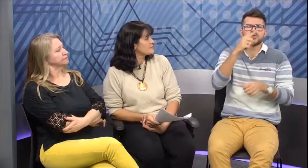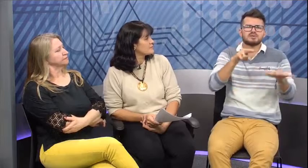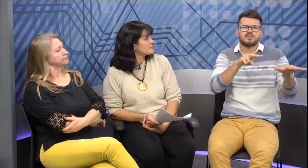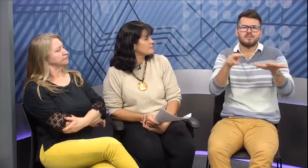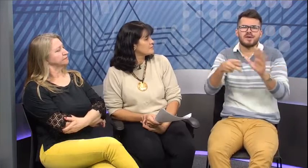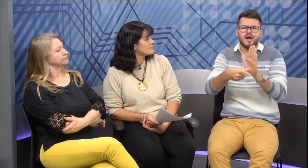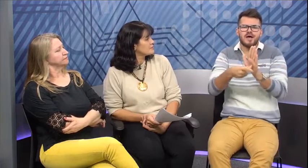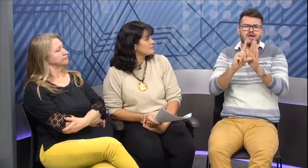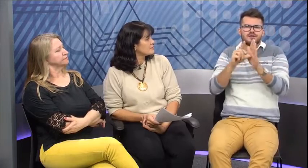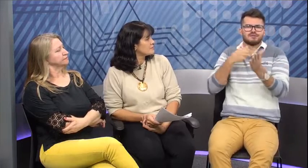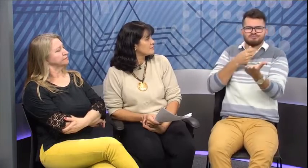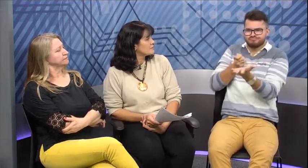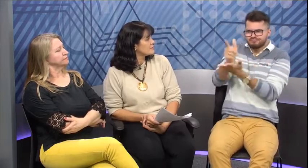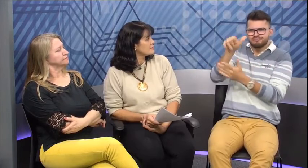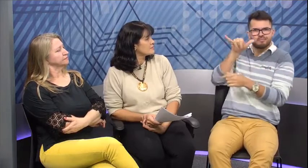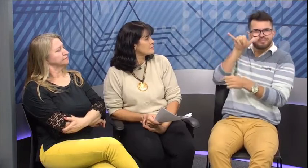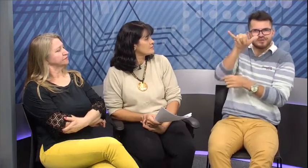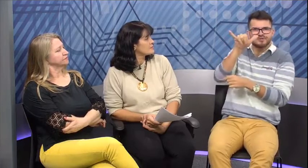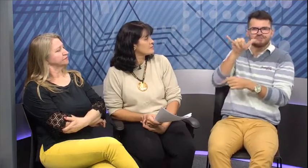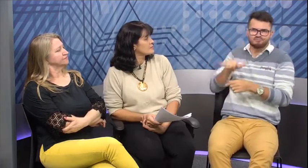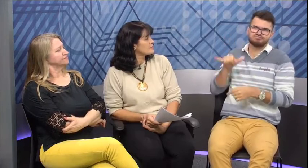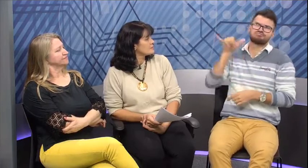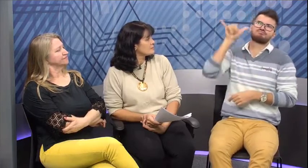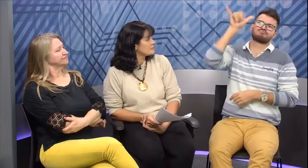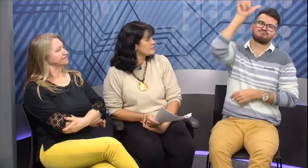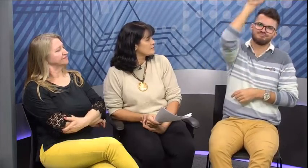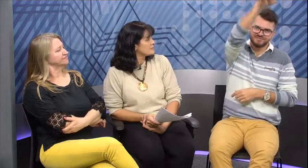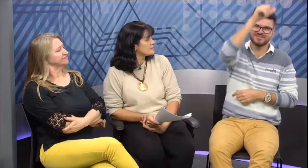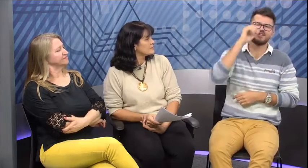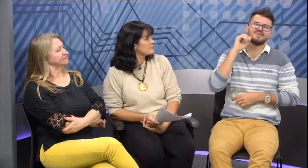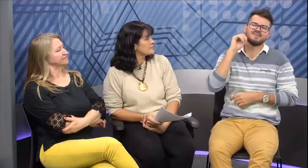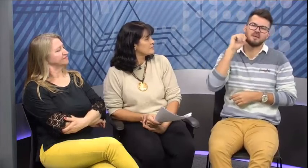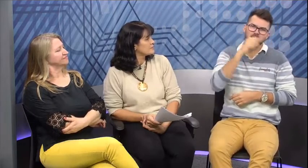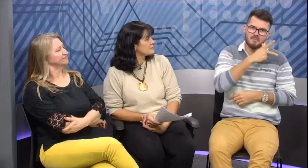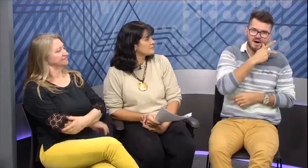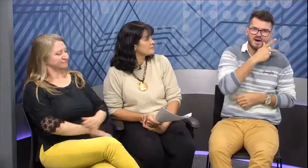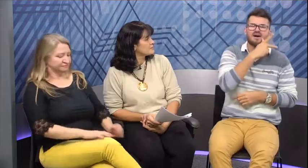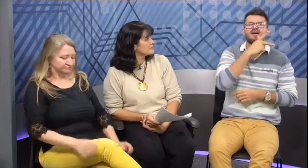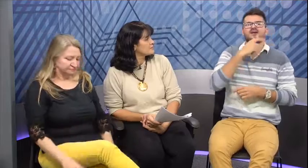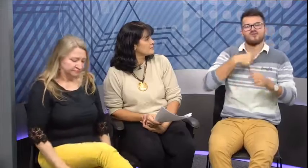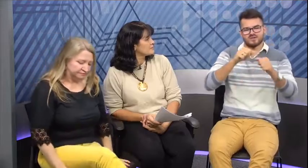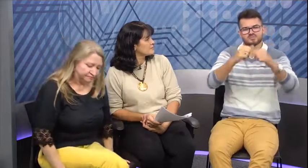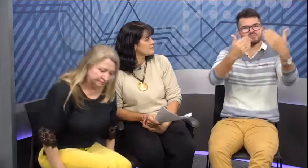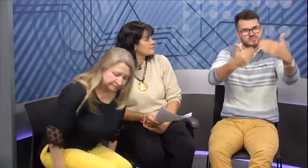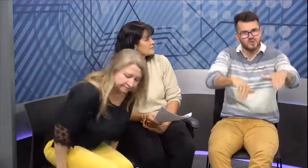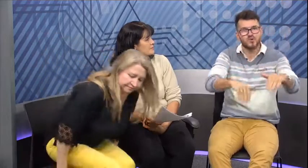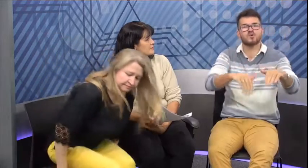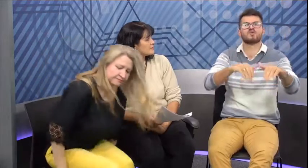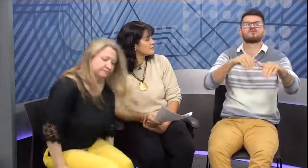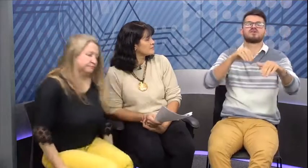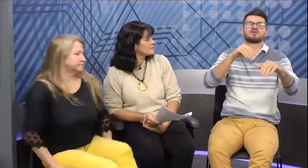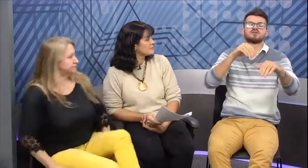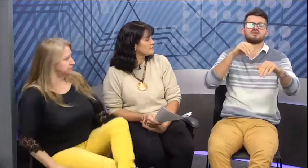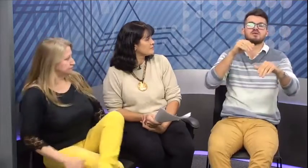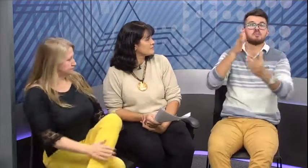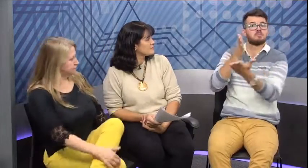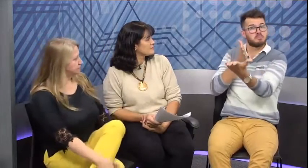e lá não. Né? E aí eu me lembro que eu comprei a passagem quando eu fui para lá, para o Amapá, e fiz a prova